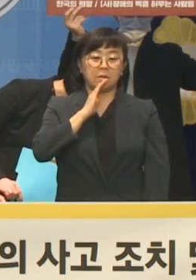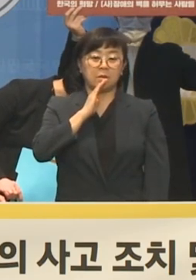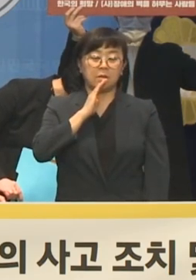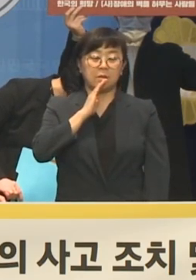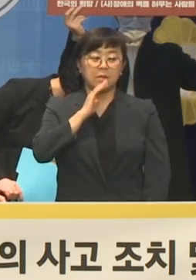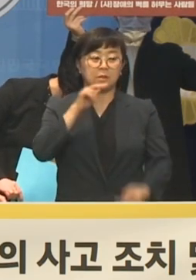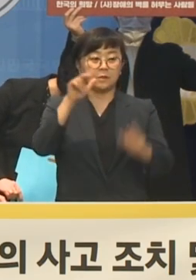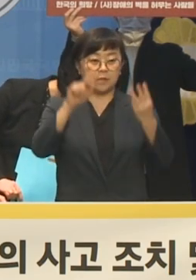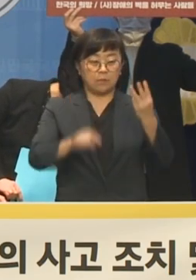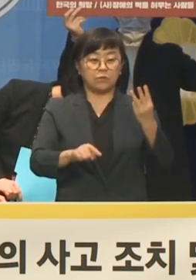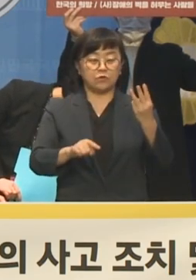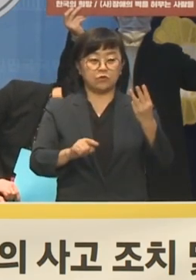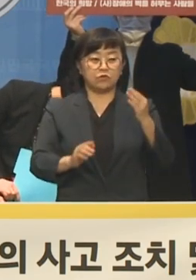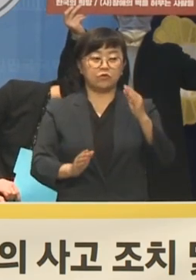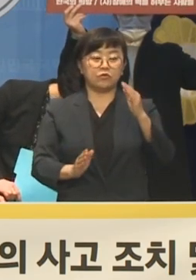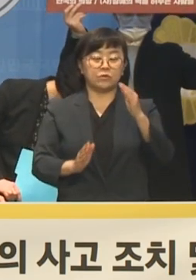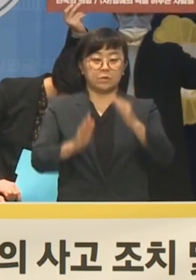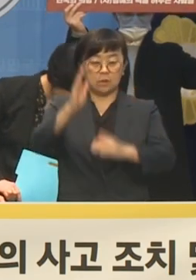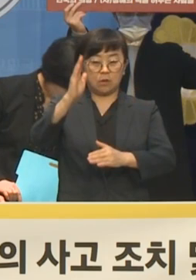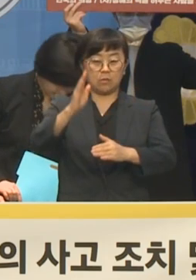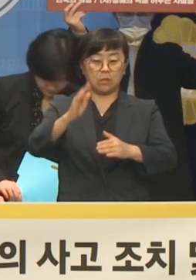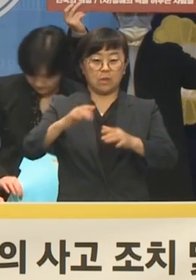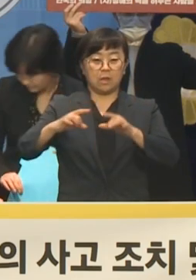3주가 지나도록 통증에 차도가 없어